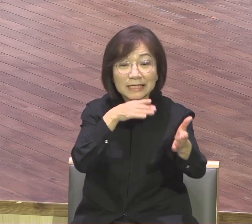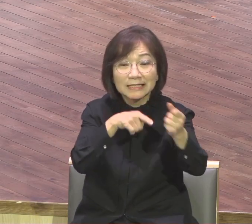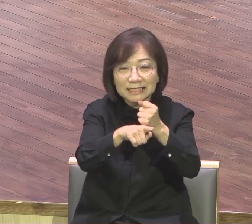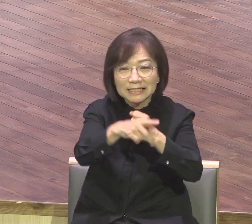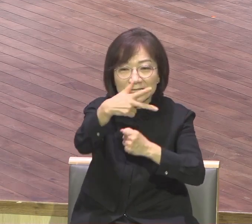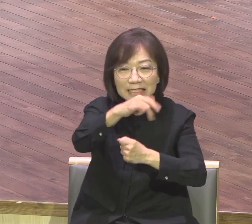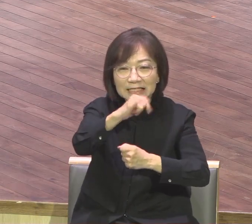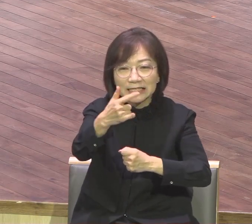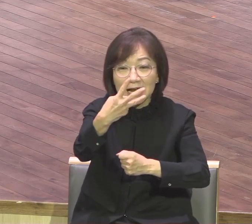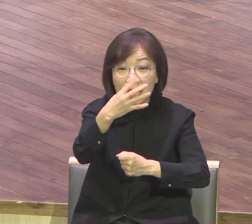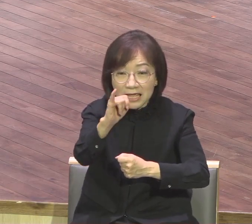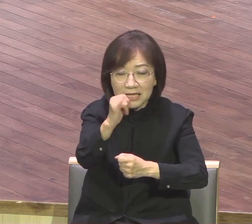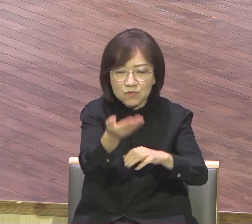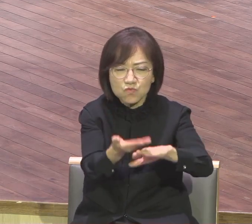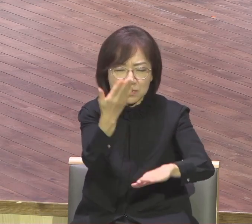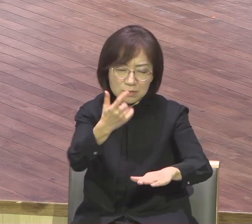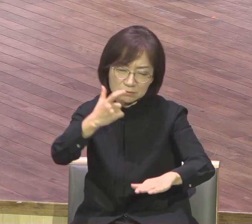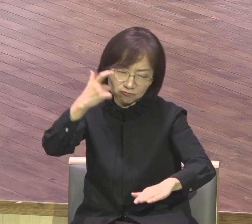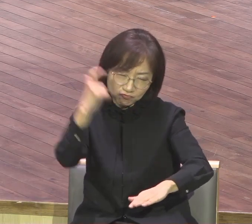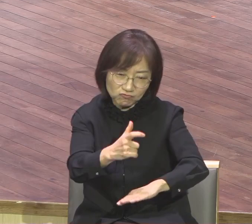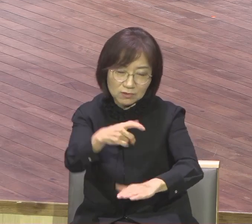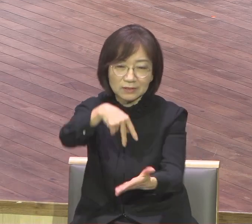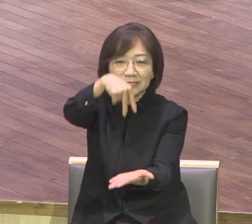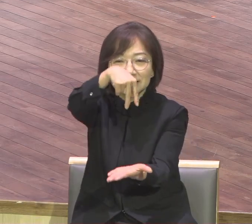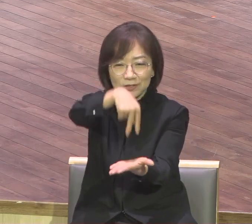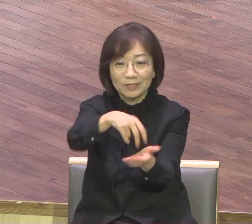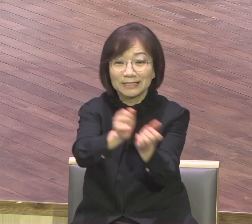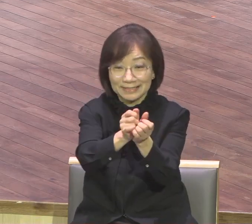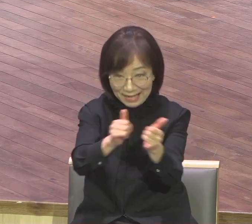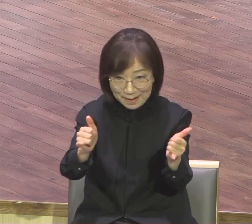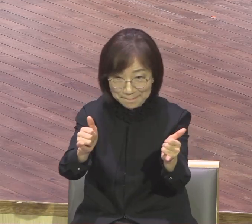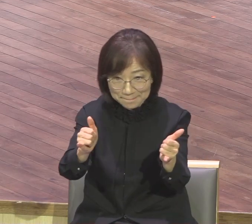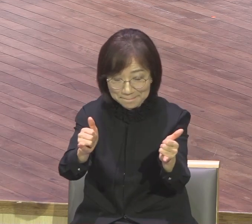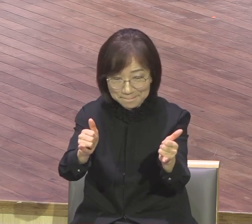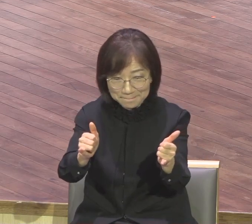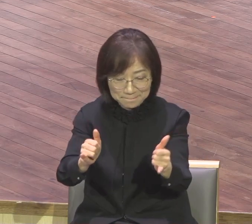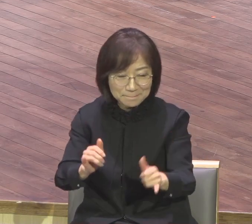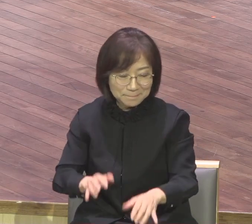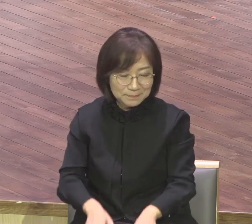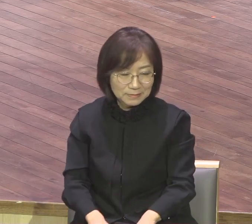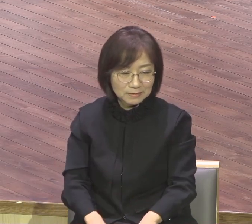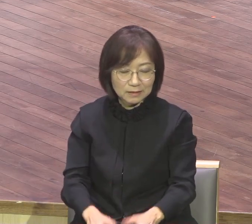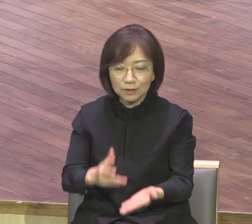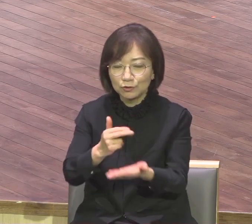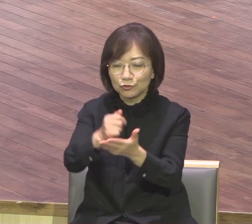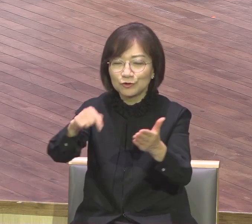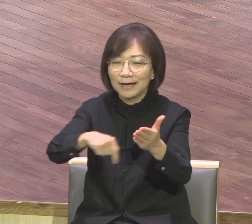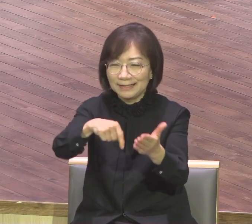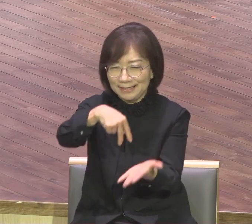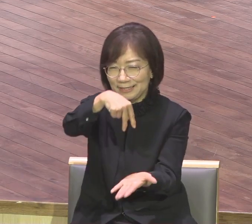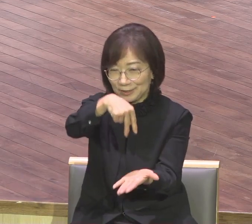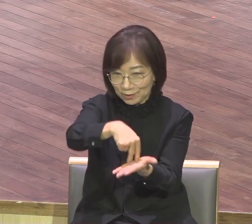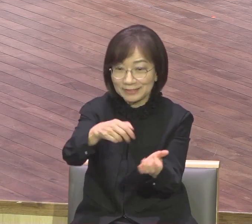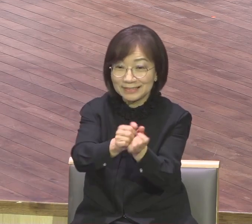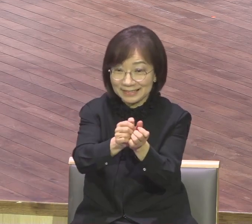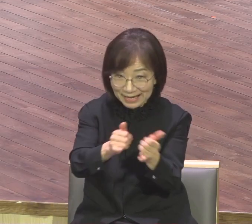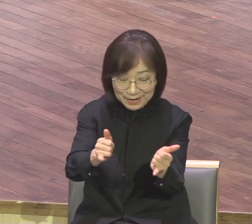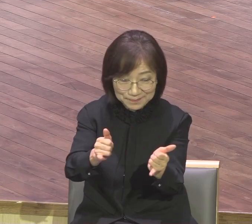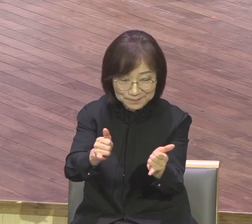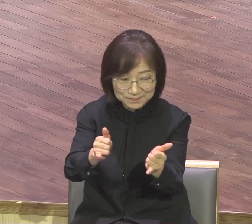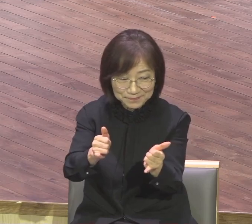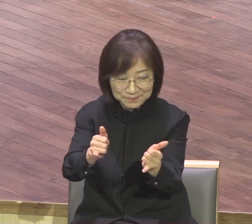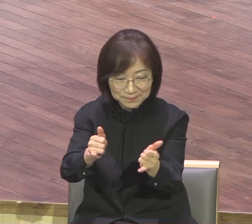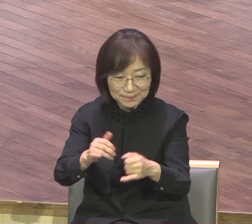está enfatizando que las personas que establece firme arriba de la verdad de 주 안에서 사는 사람. Las personas que vive dentro de Jesucristo. 다